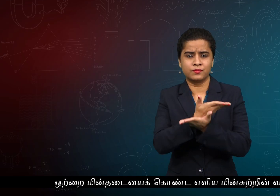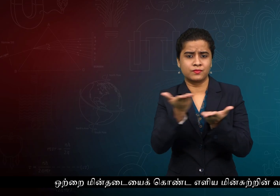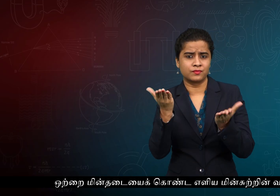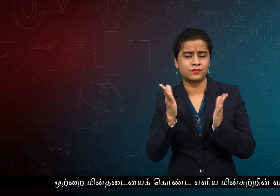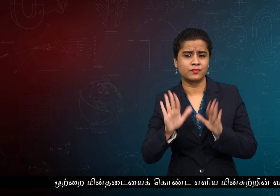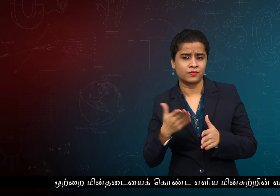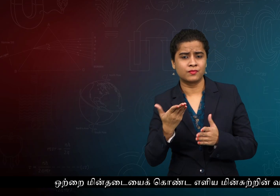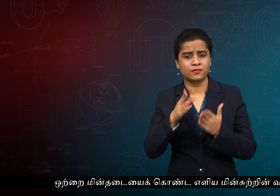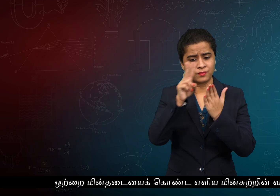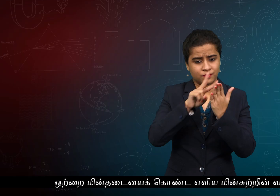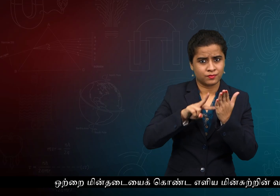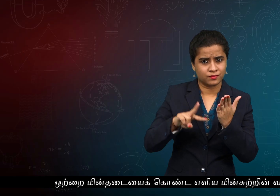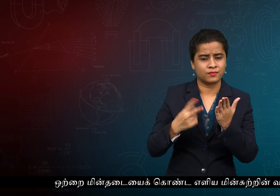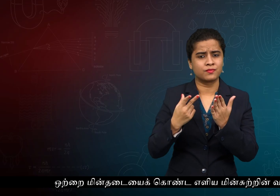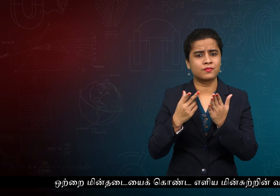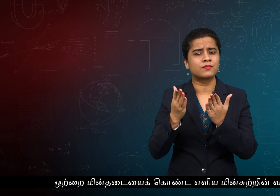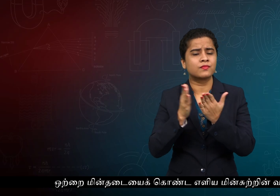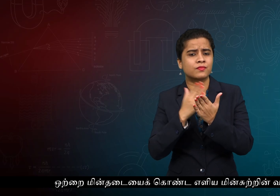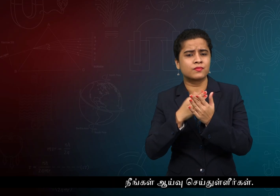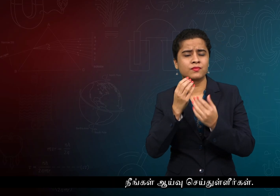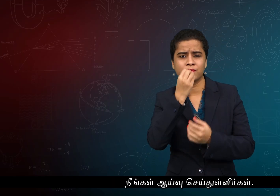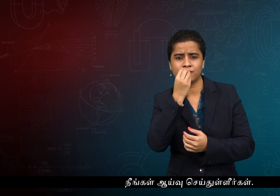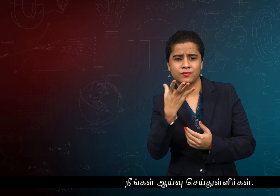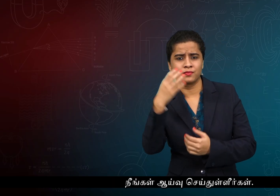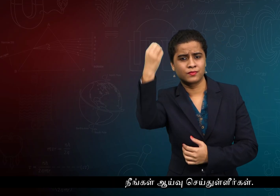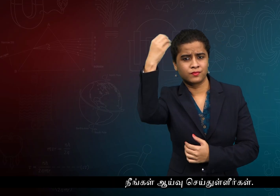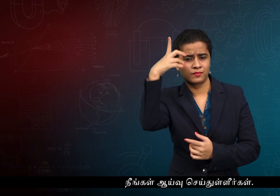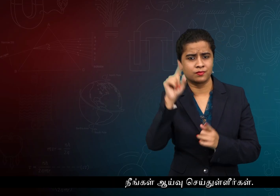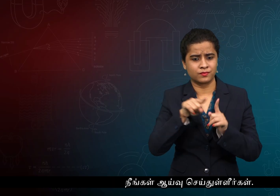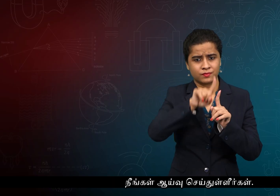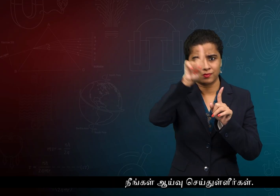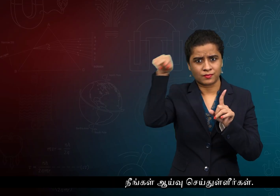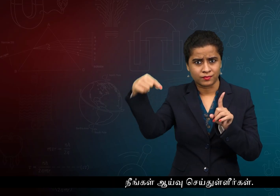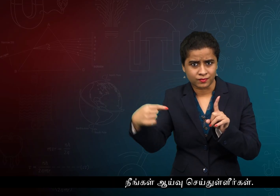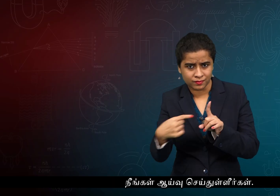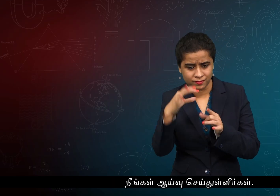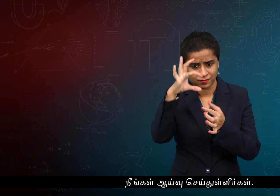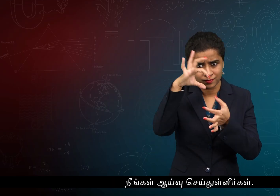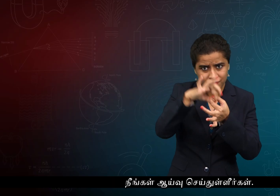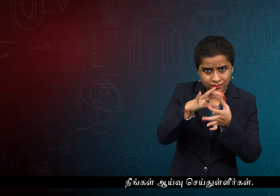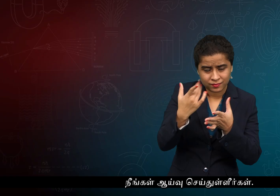ஒற்றை மின்தடையாக கொண்ட எளிய மின்சுற்றின் வகை நீங்கள் ஆய்வு செய்துள்ளீர்கள்.